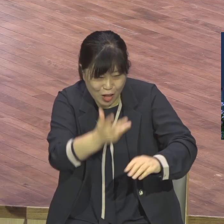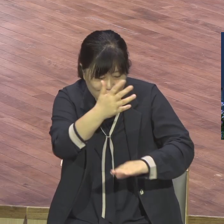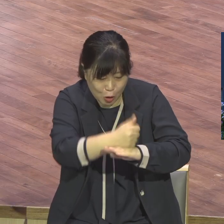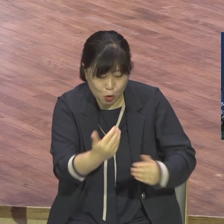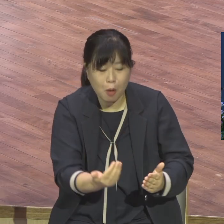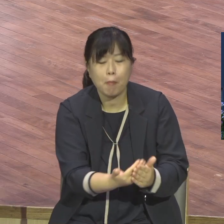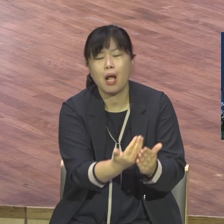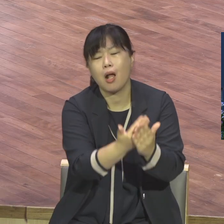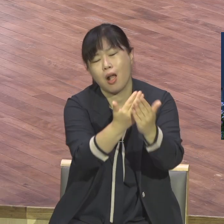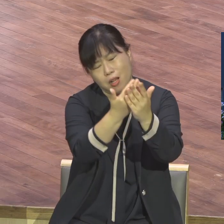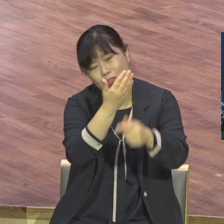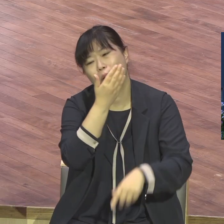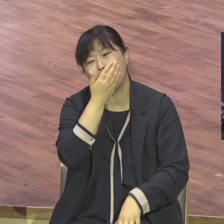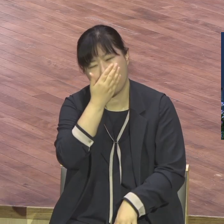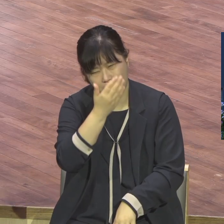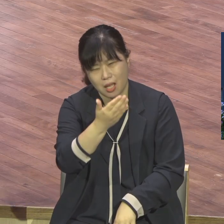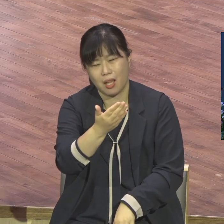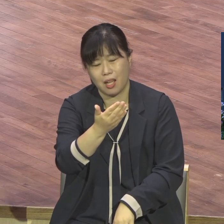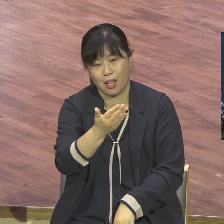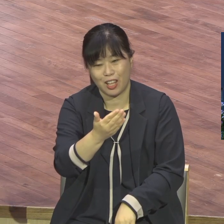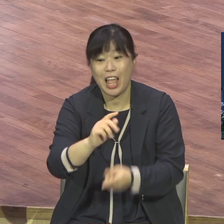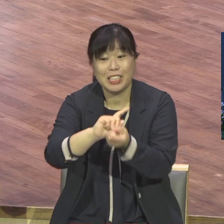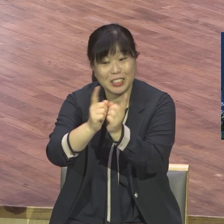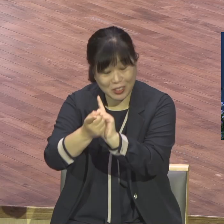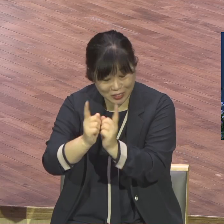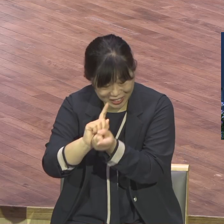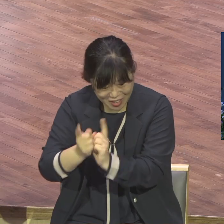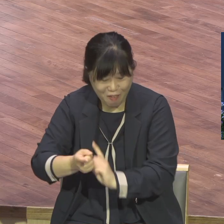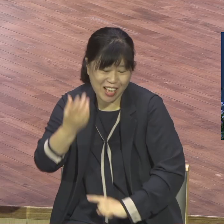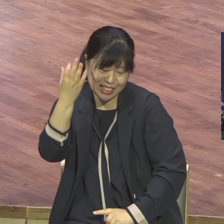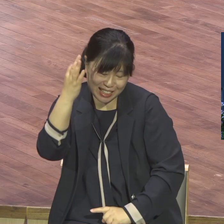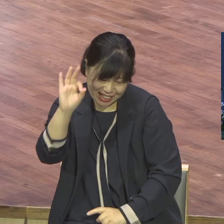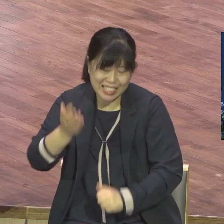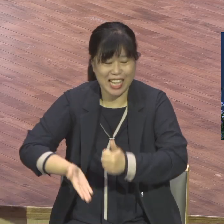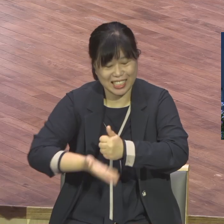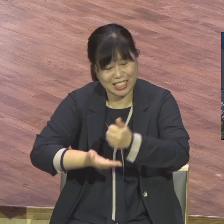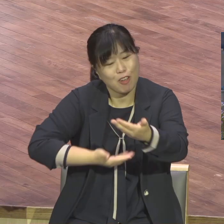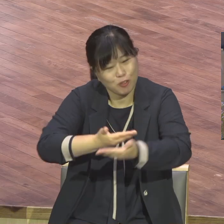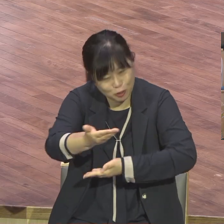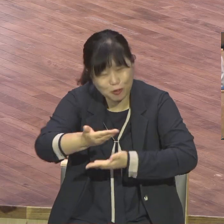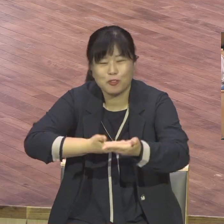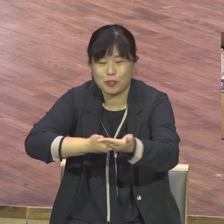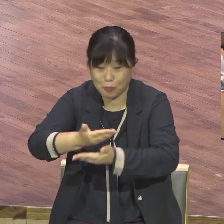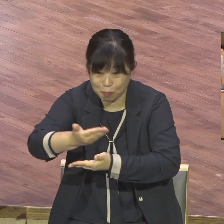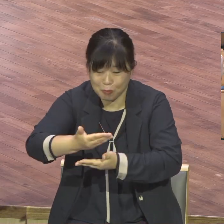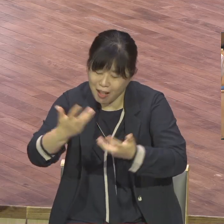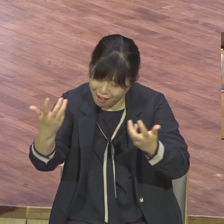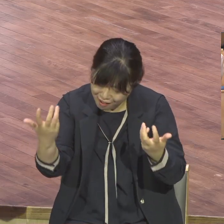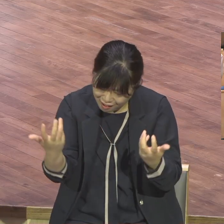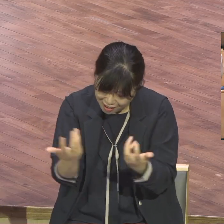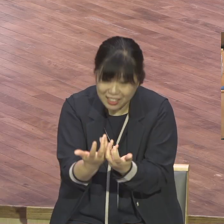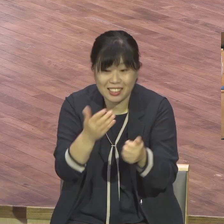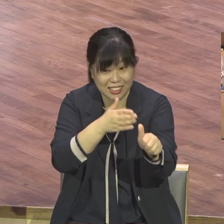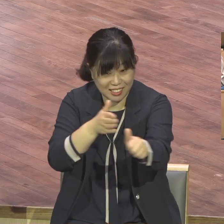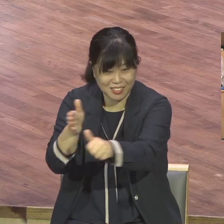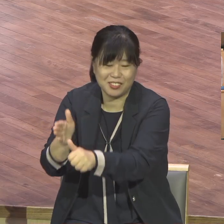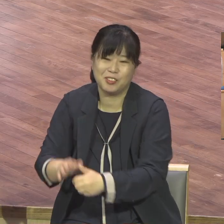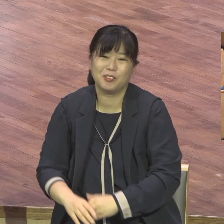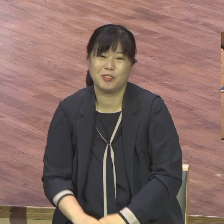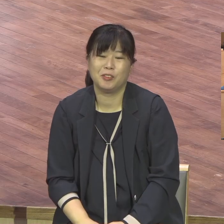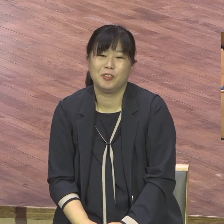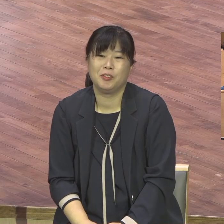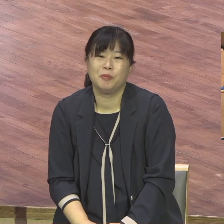서로 칭찬과 격려가 가득한 공동체 되길 바랍니다. 사도 바울이